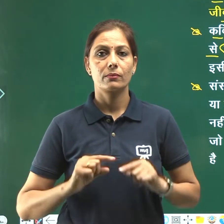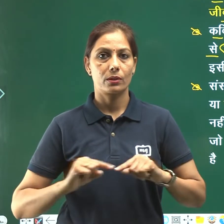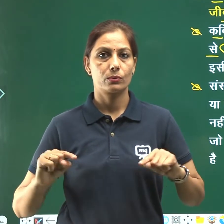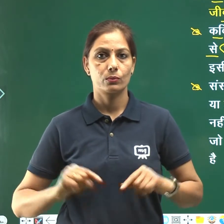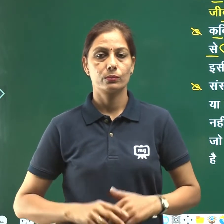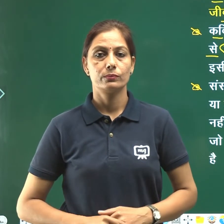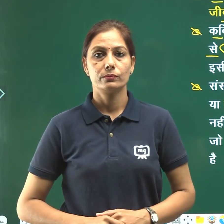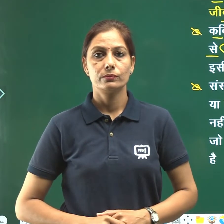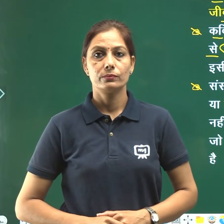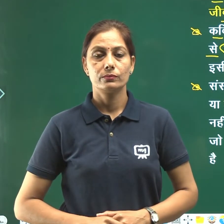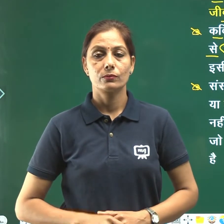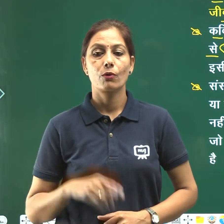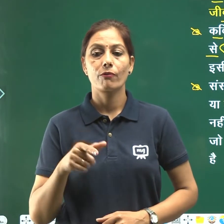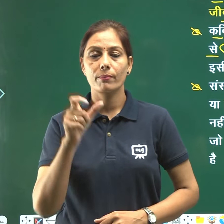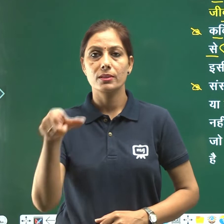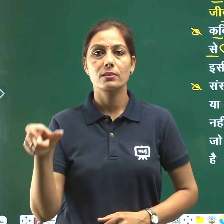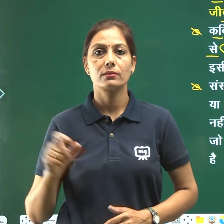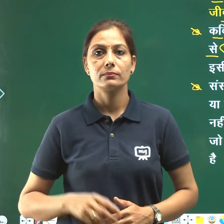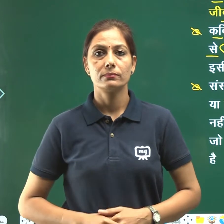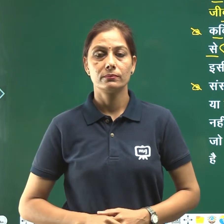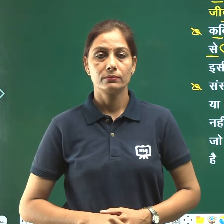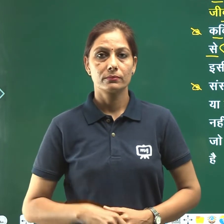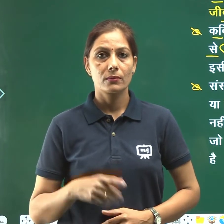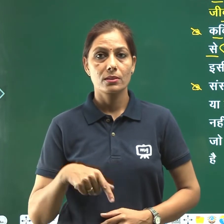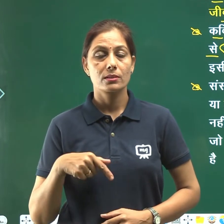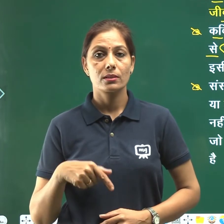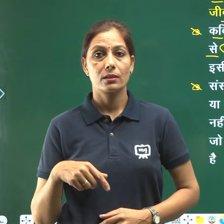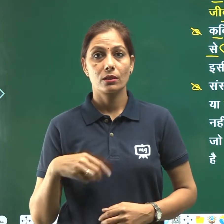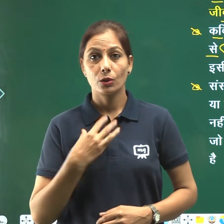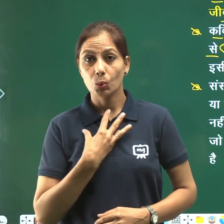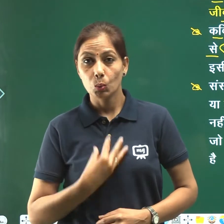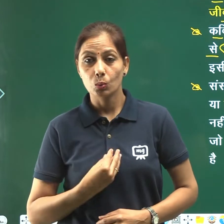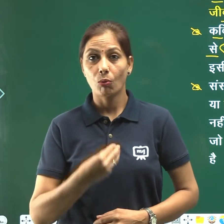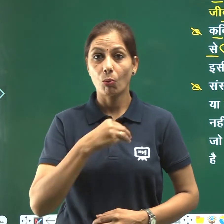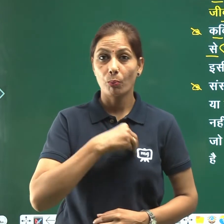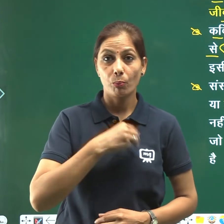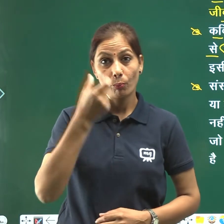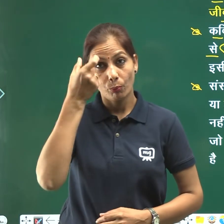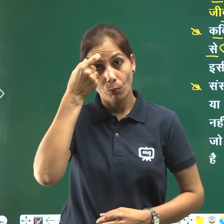परंतु वह इसी कष्ट में